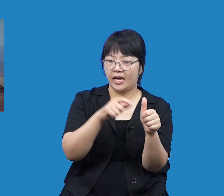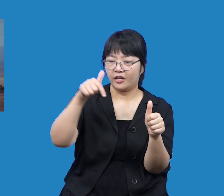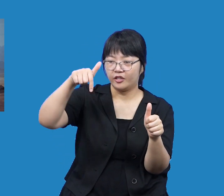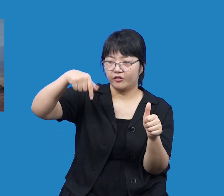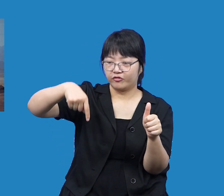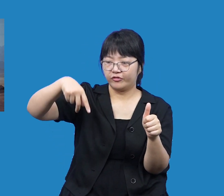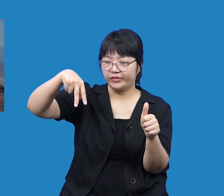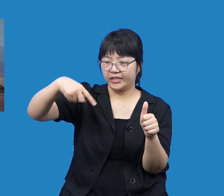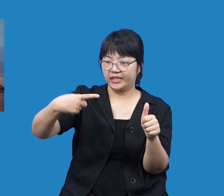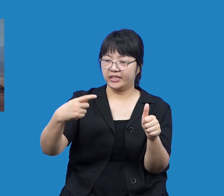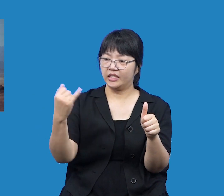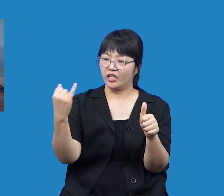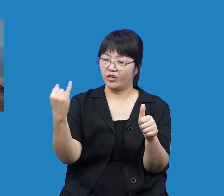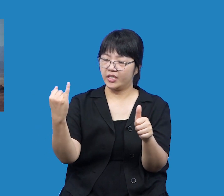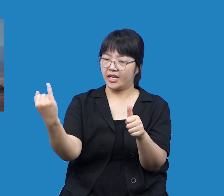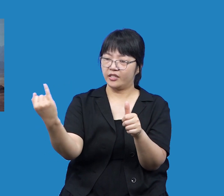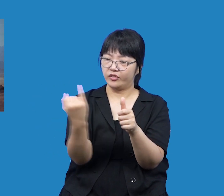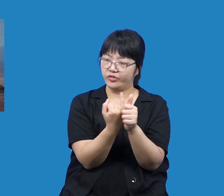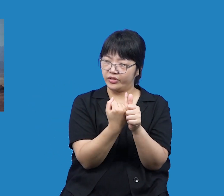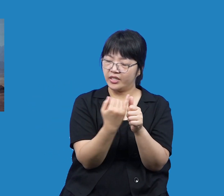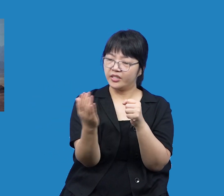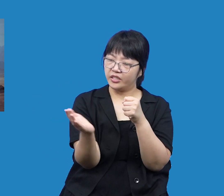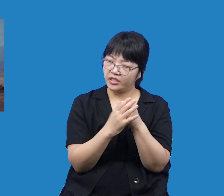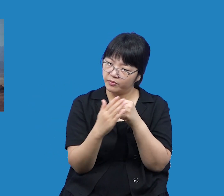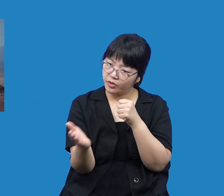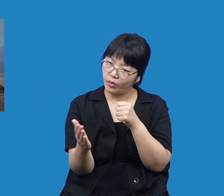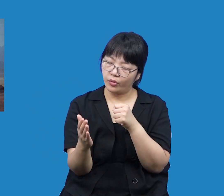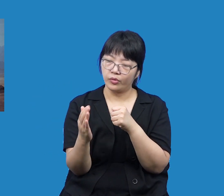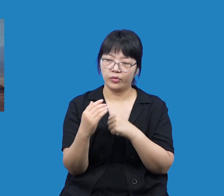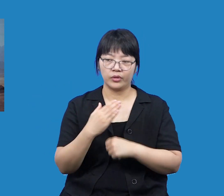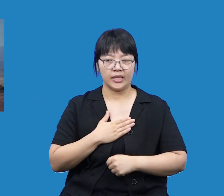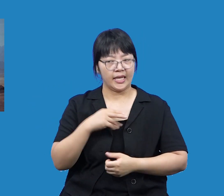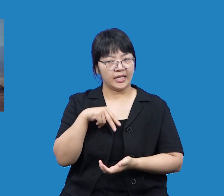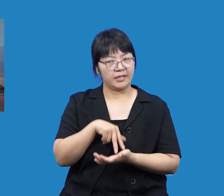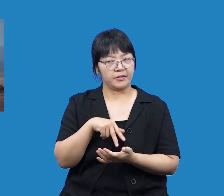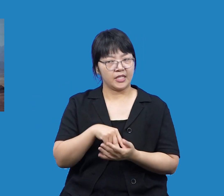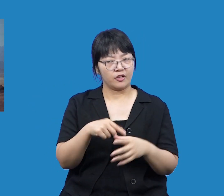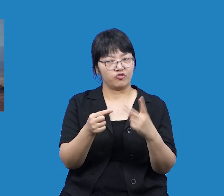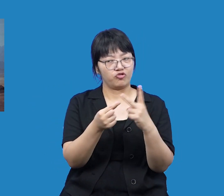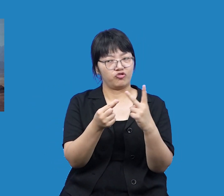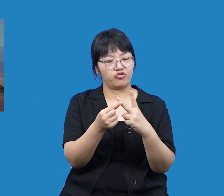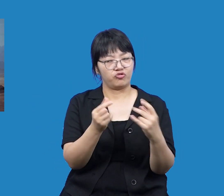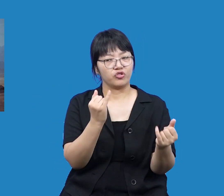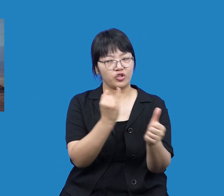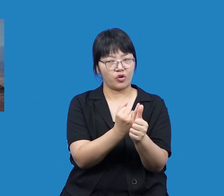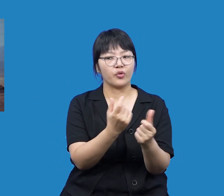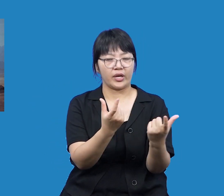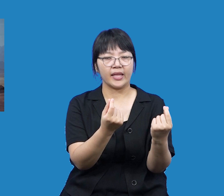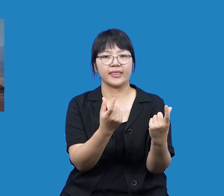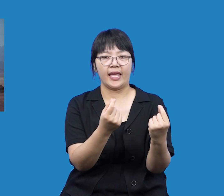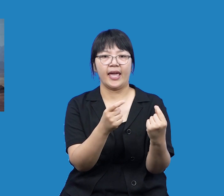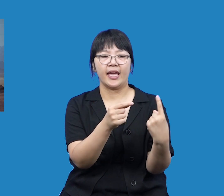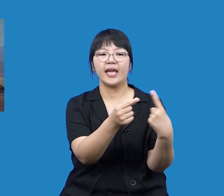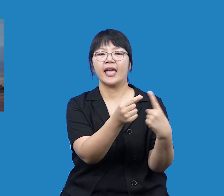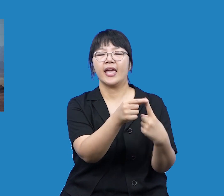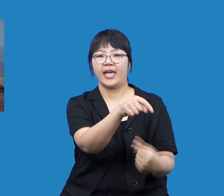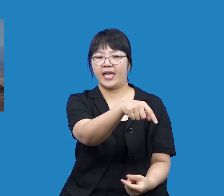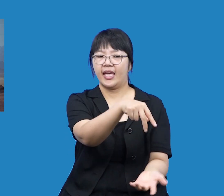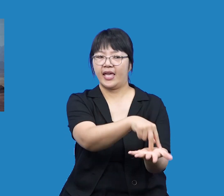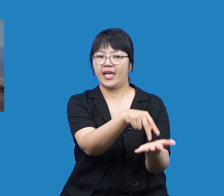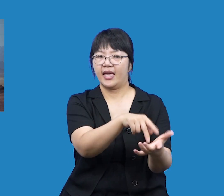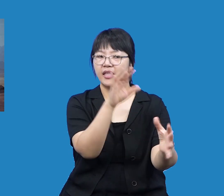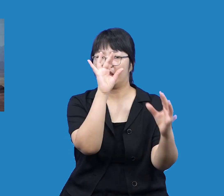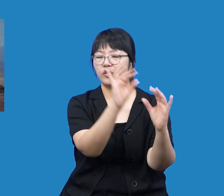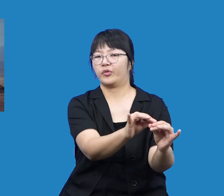있잖아요. 그러니까 모세의 재혼 사건으로 보는 것이 더 타당하지 않을까, 저는 이렇게 생각을